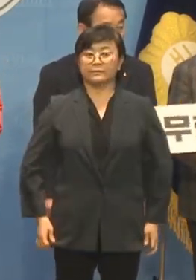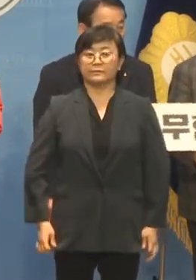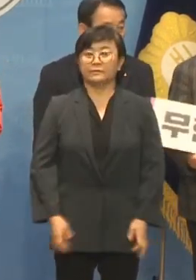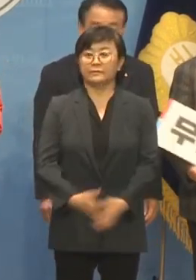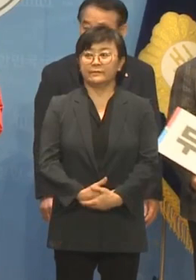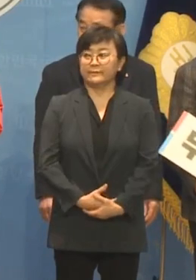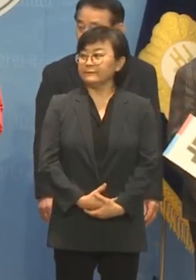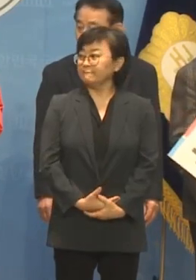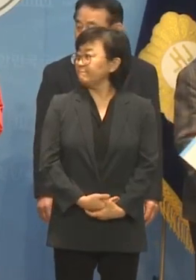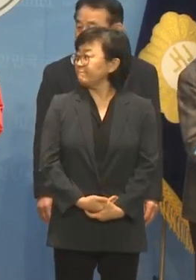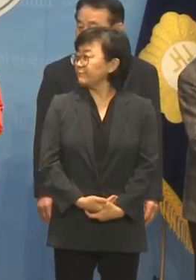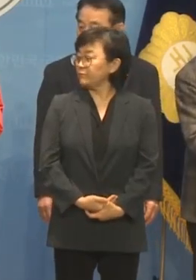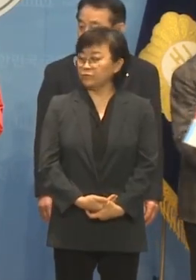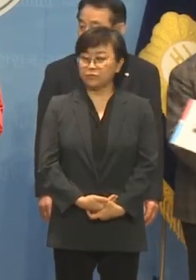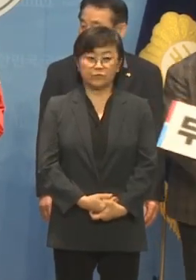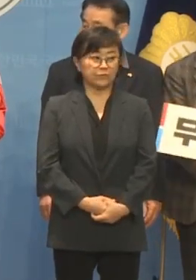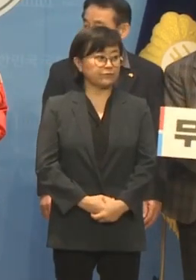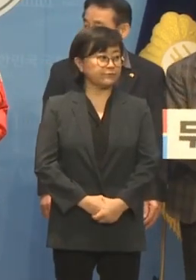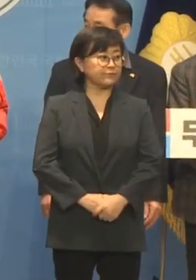이게 지금 안 보이네.